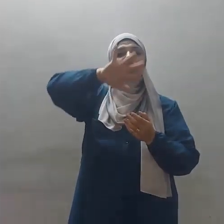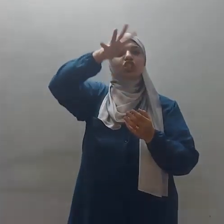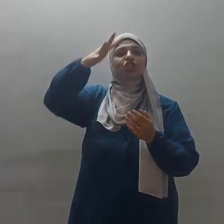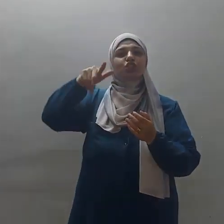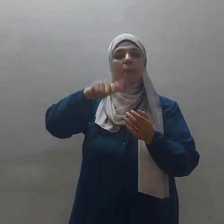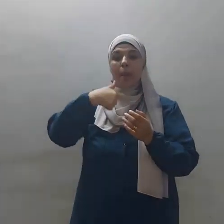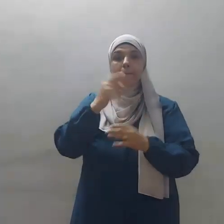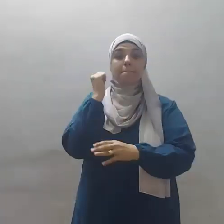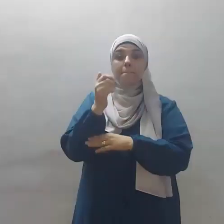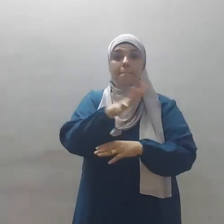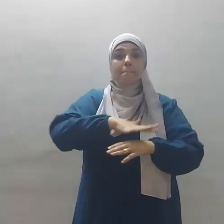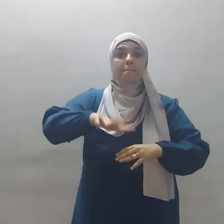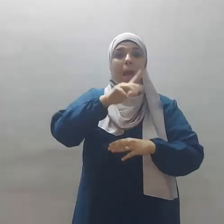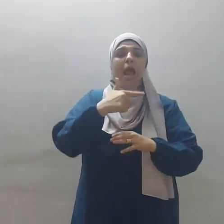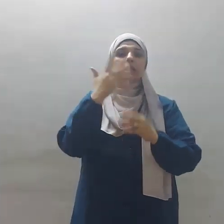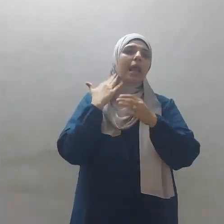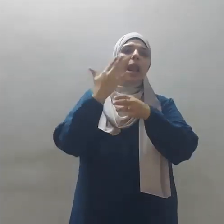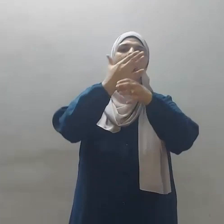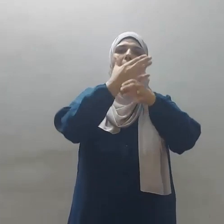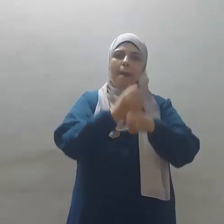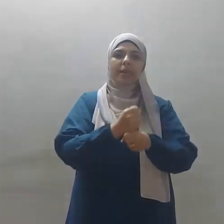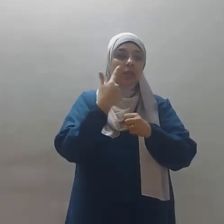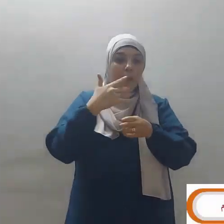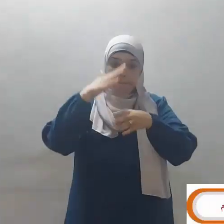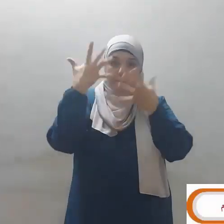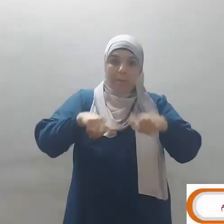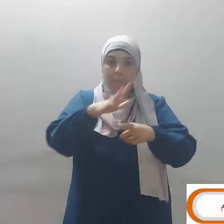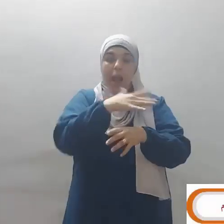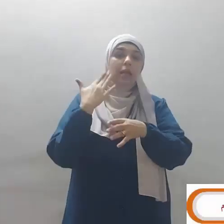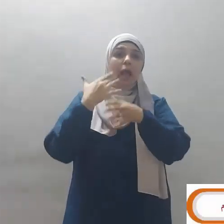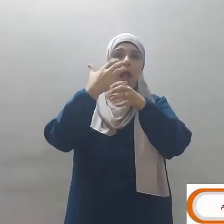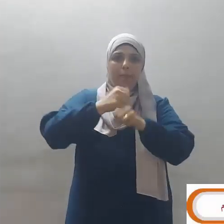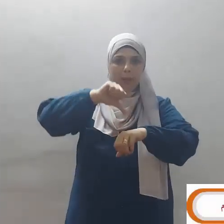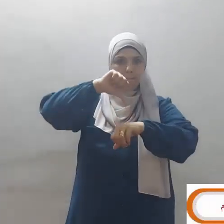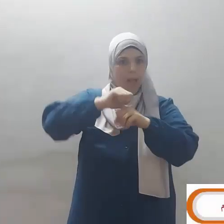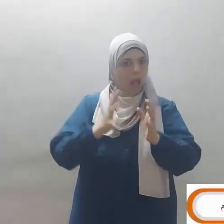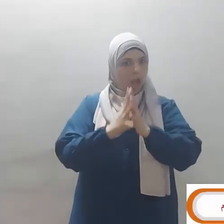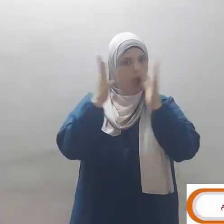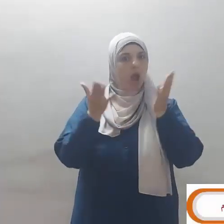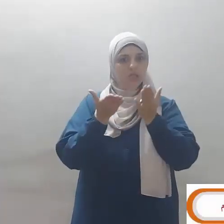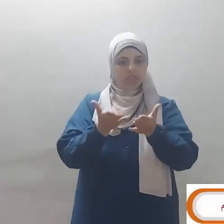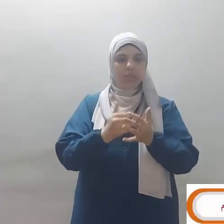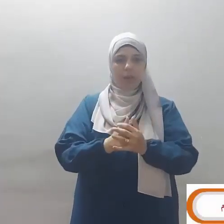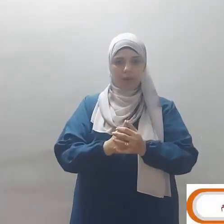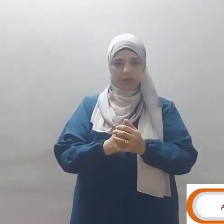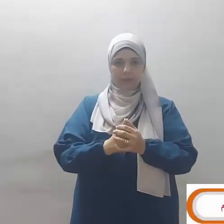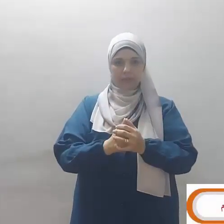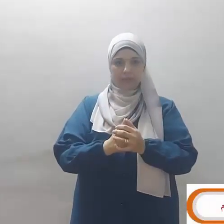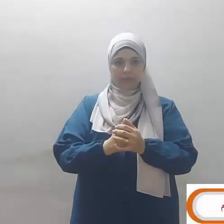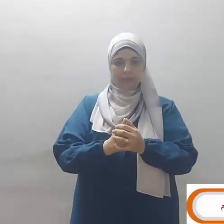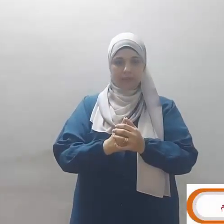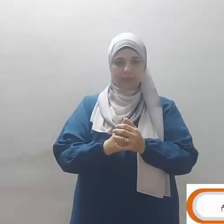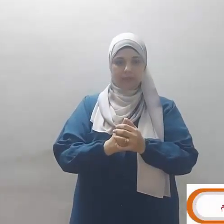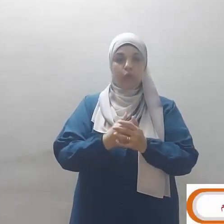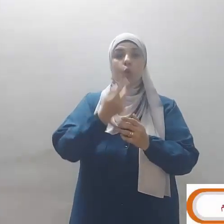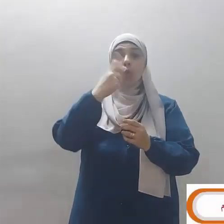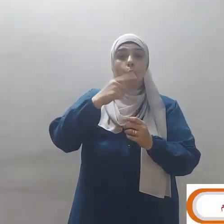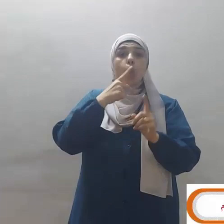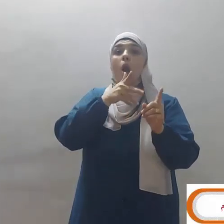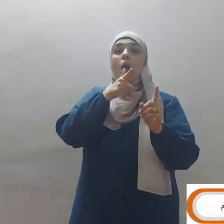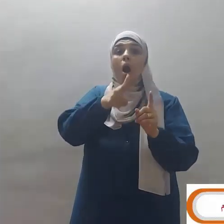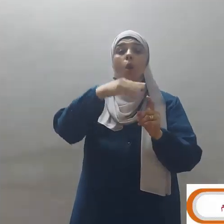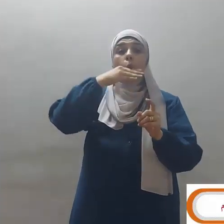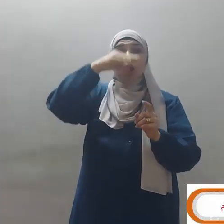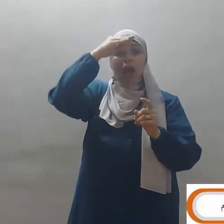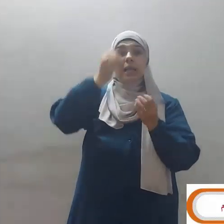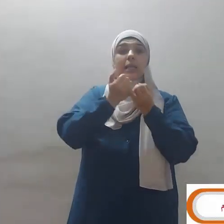بالبلد الامين مع ما لهذا البلد الامين من مكانه عظيمه واشار القران